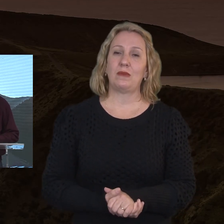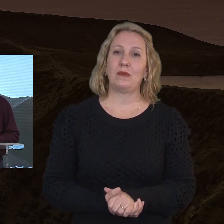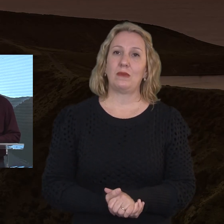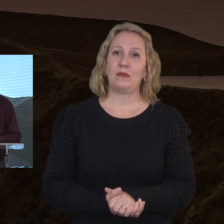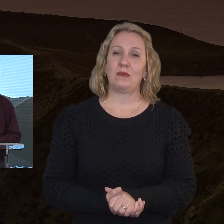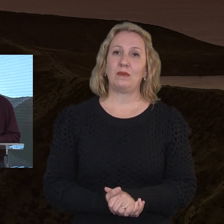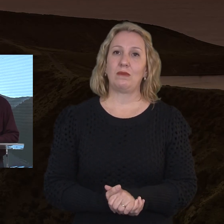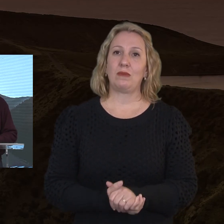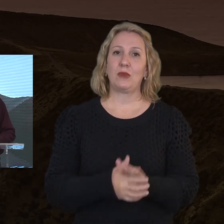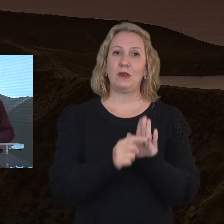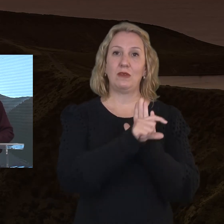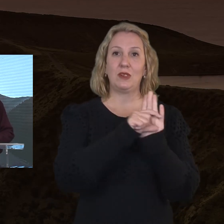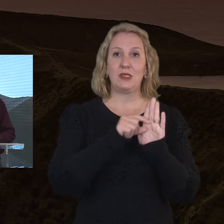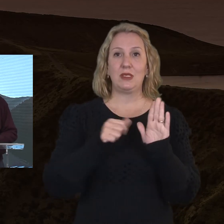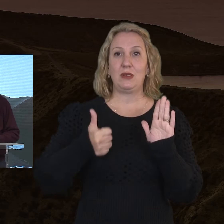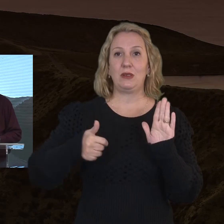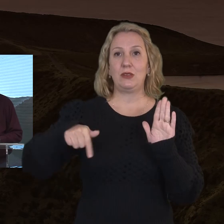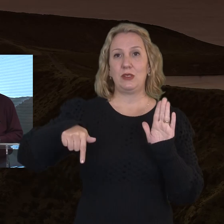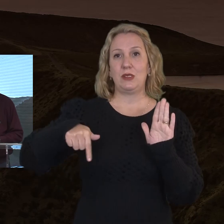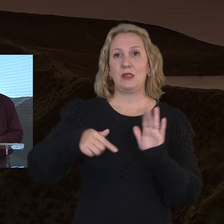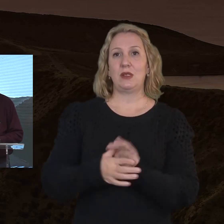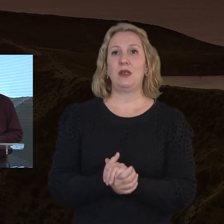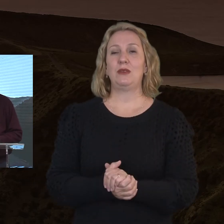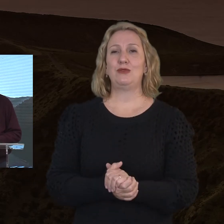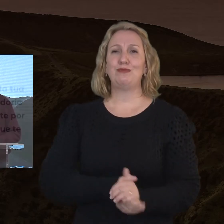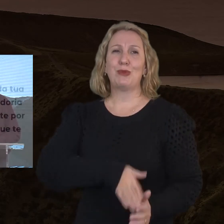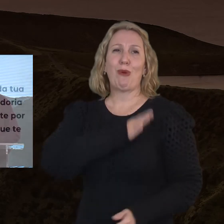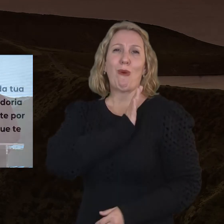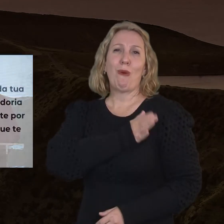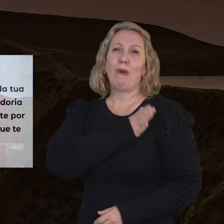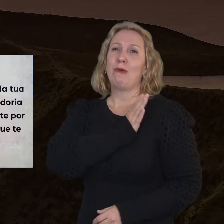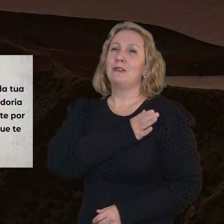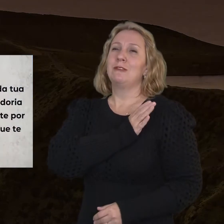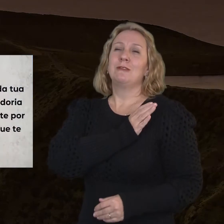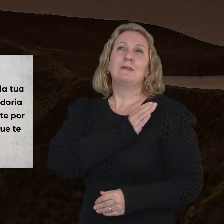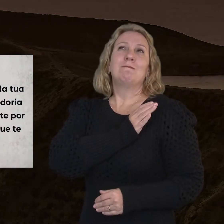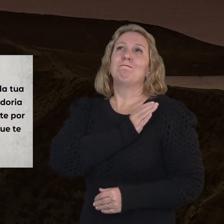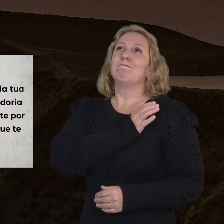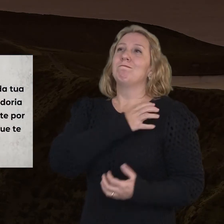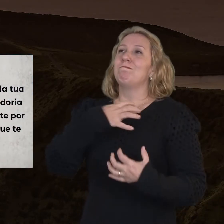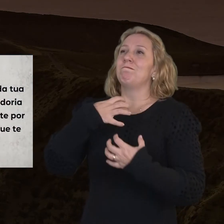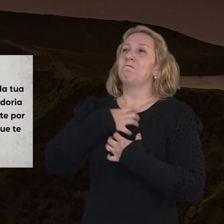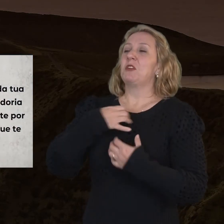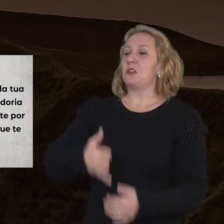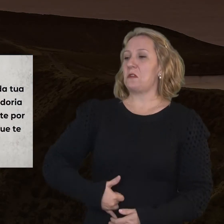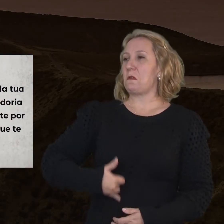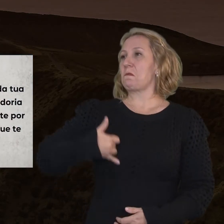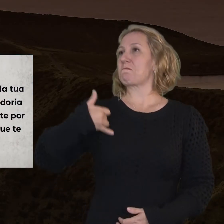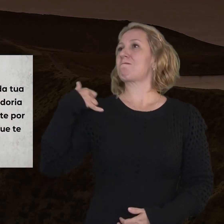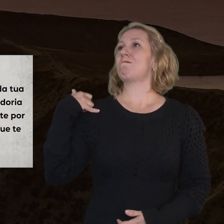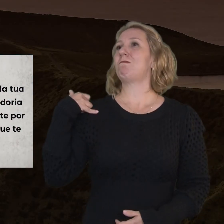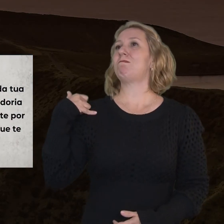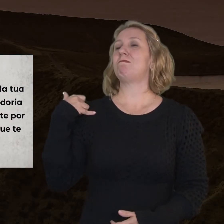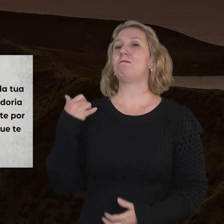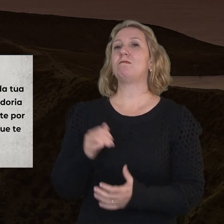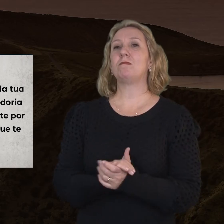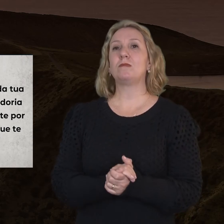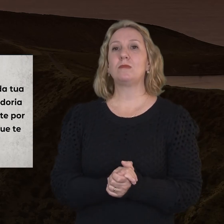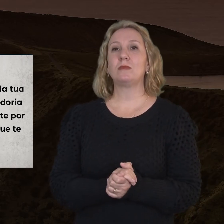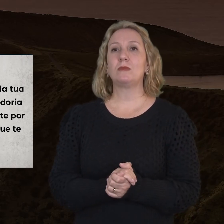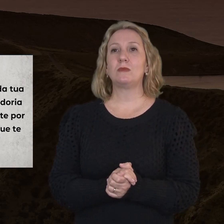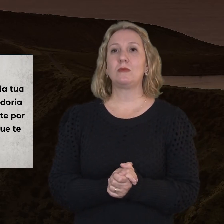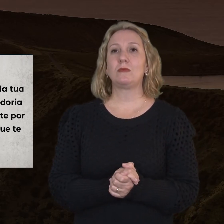e aqui só valeu 17 elevou-se o teu coração por causa da tua formosura corrompeste é o é sentença de deus